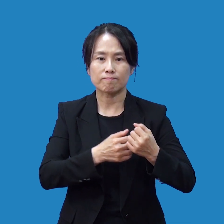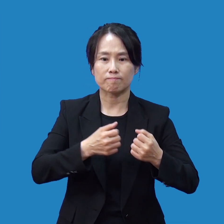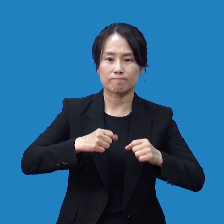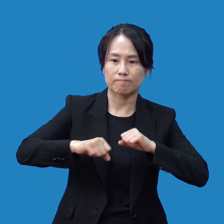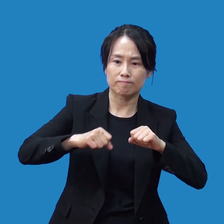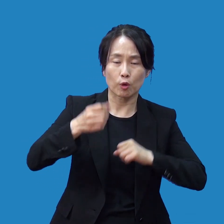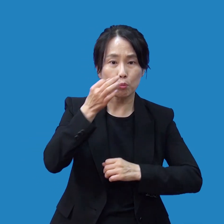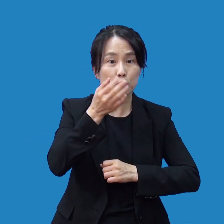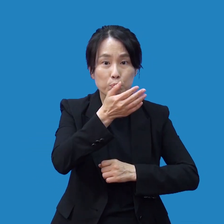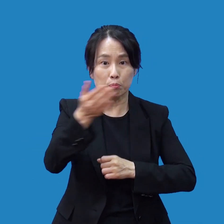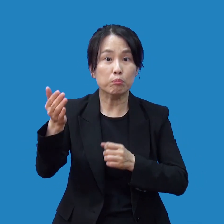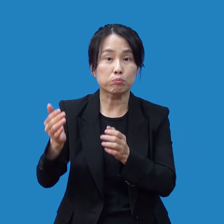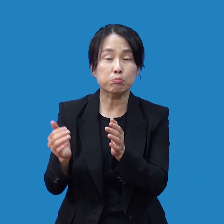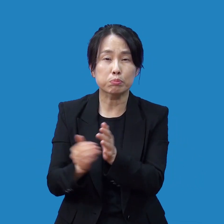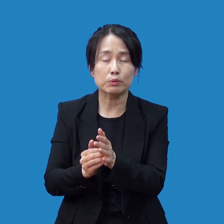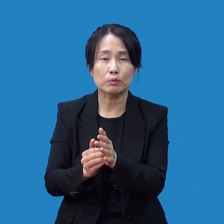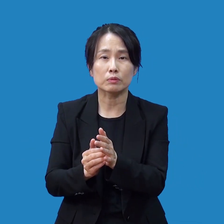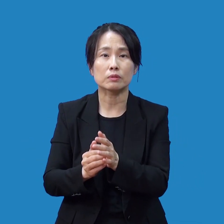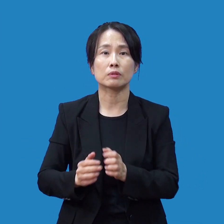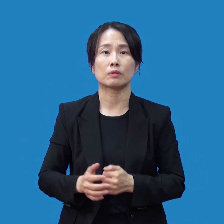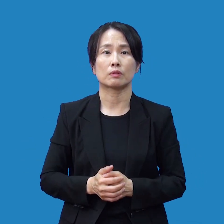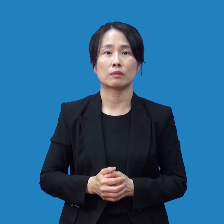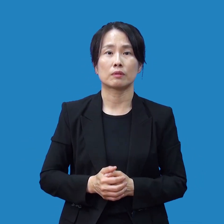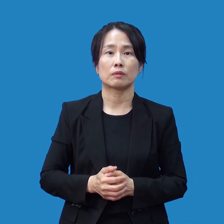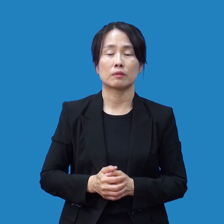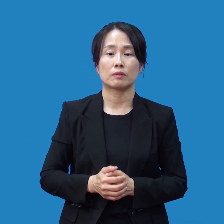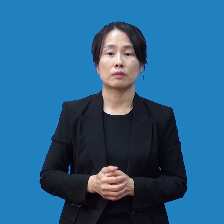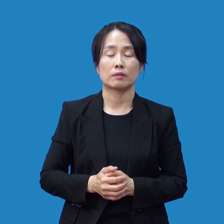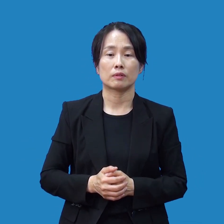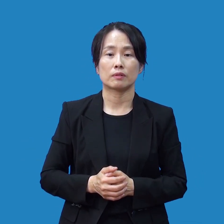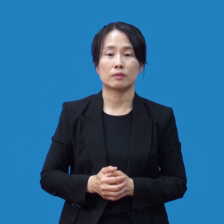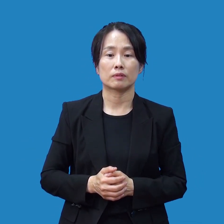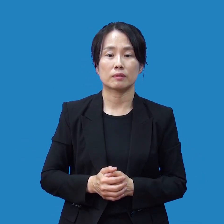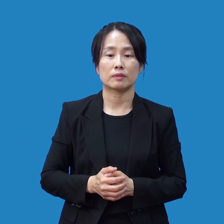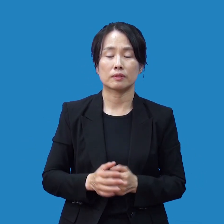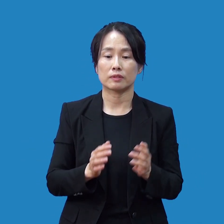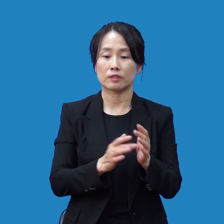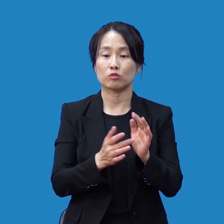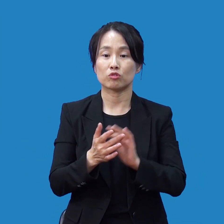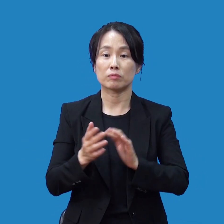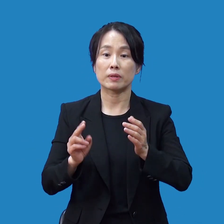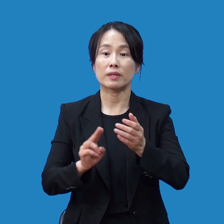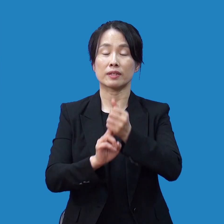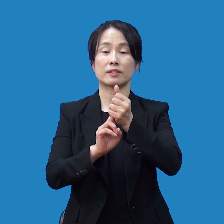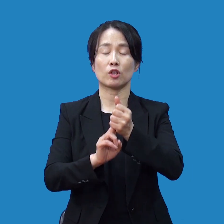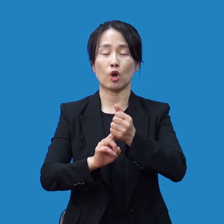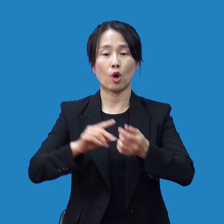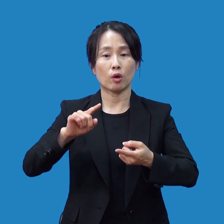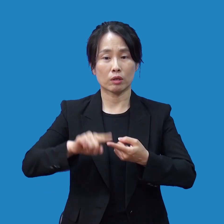행하셨지 않습니까? 여기서 그것을 이제 이것에 대해서 예루살렘